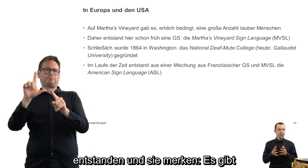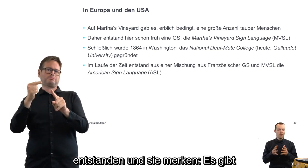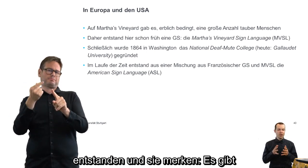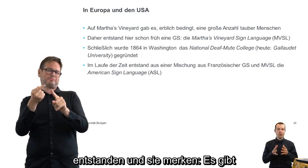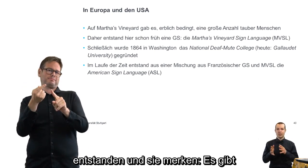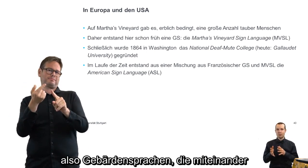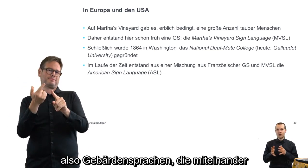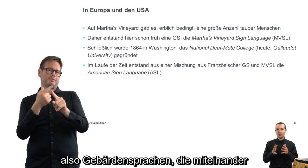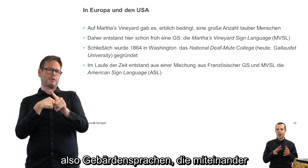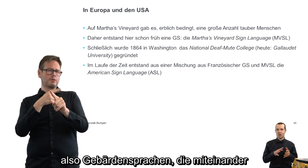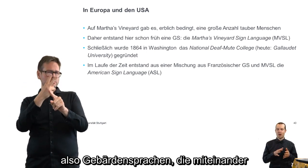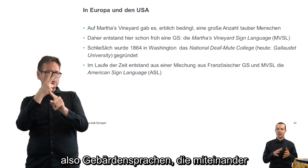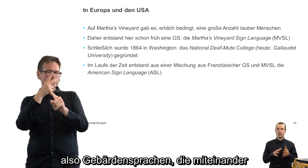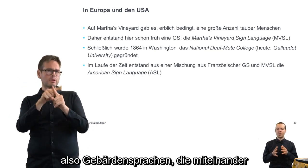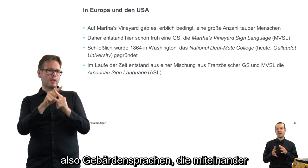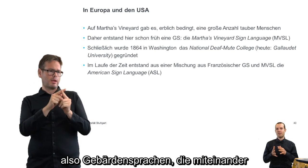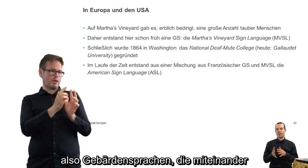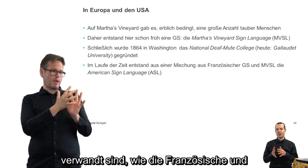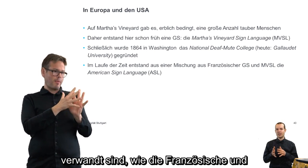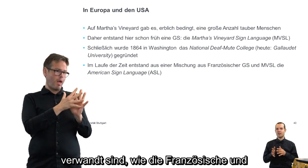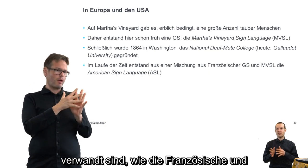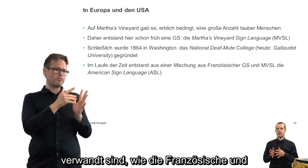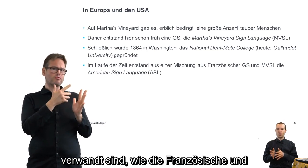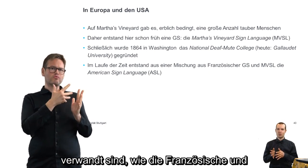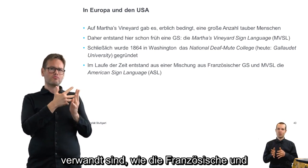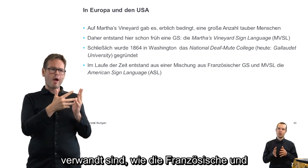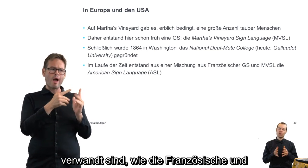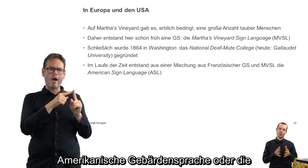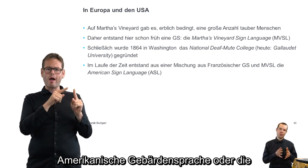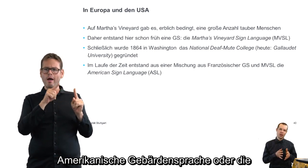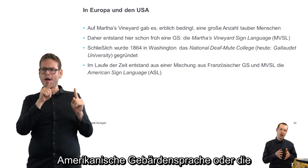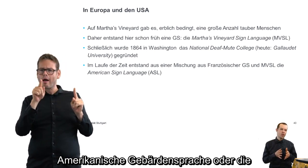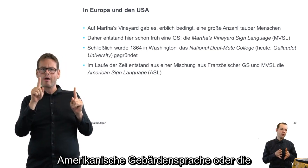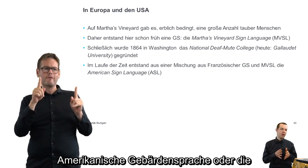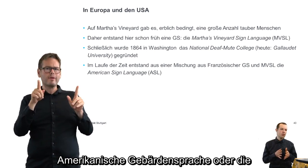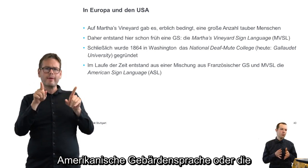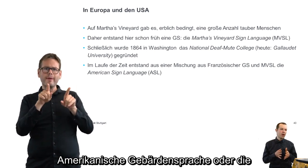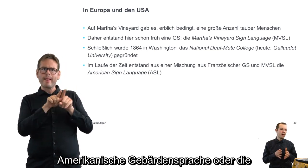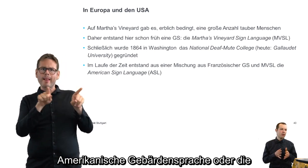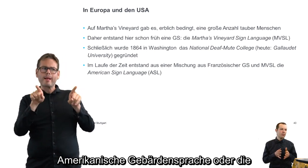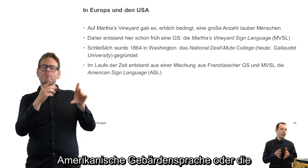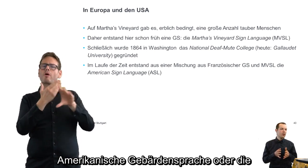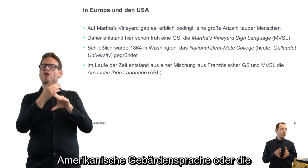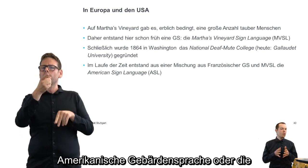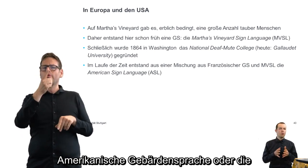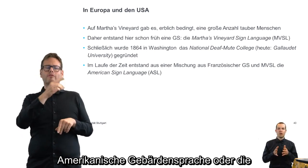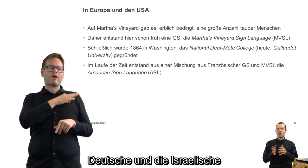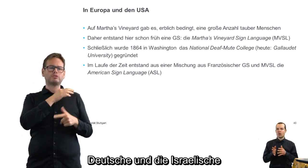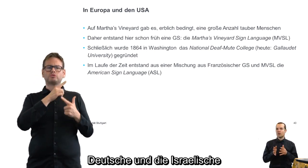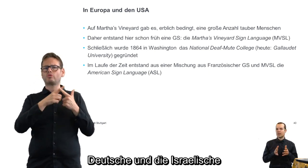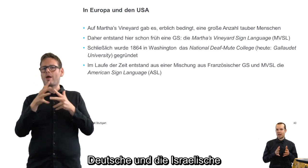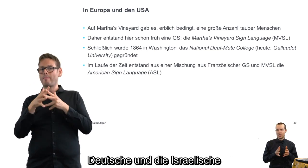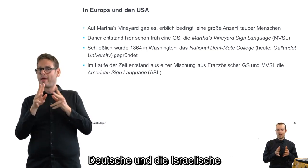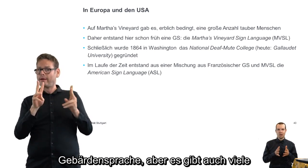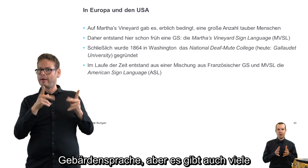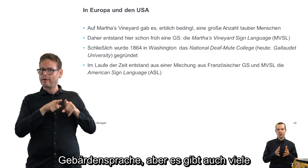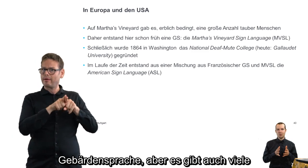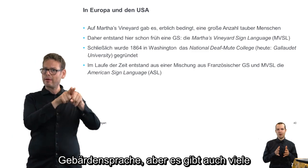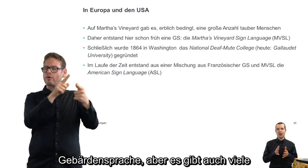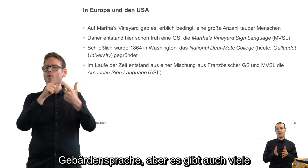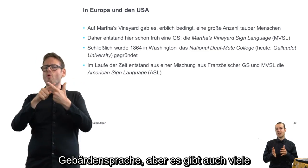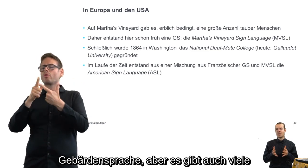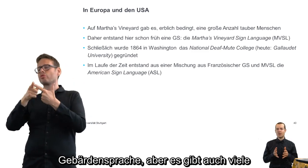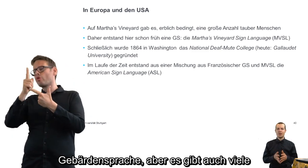merken schon, es gibt also Gebärdensprachen, die miteinander verwandt sind, wie die französische und die amerikanische Gebärdensprache. Oder die deutsche und die israelische